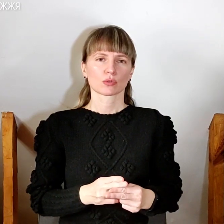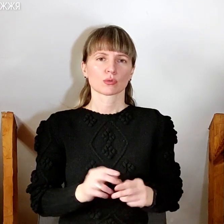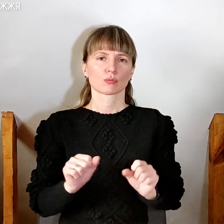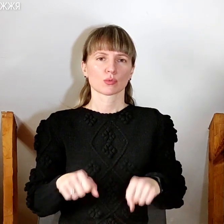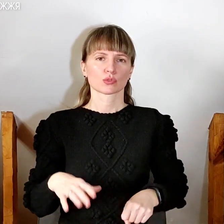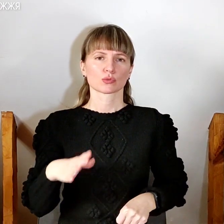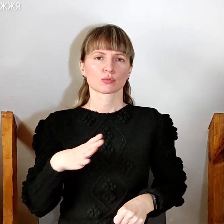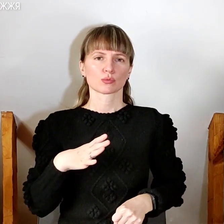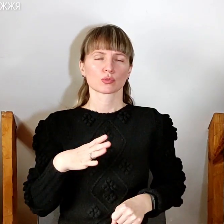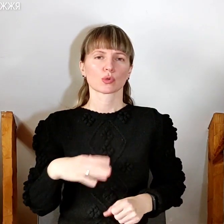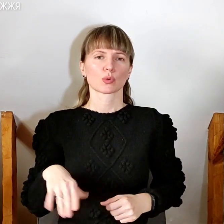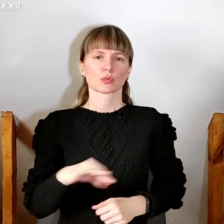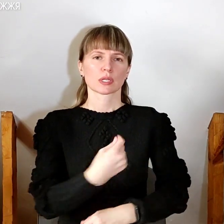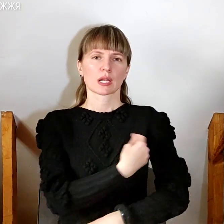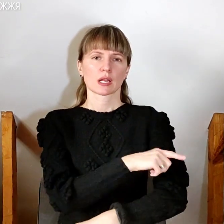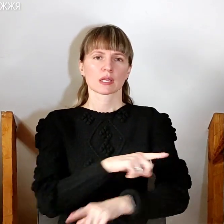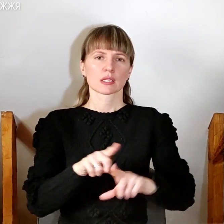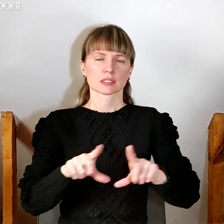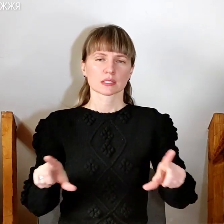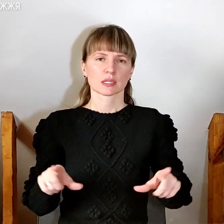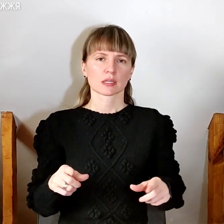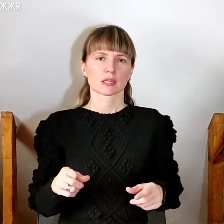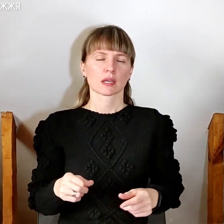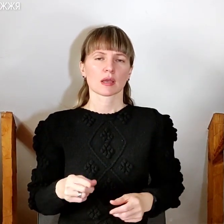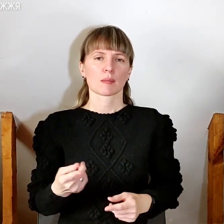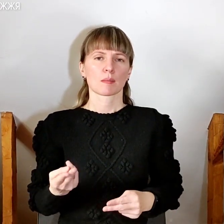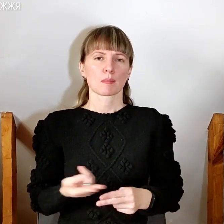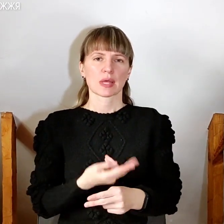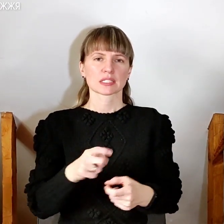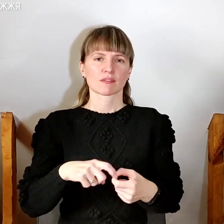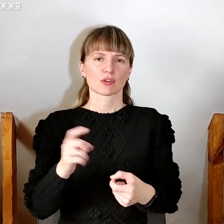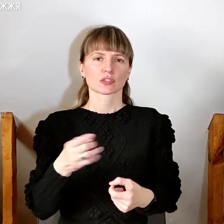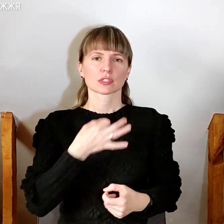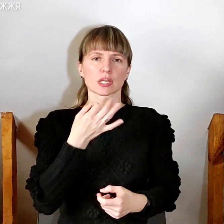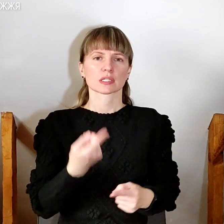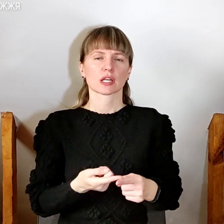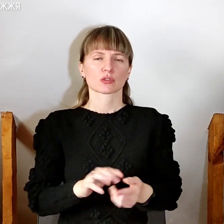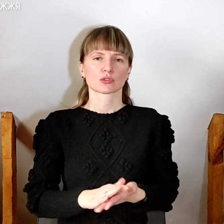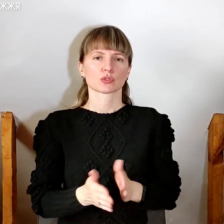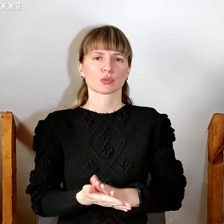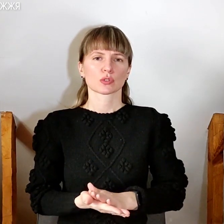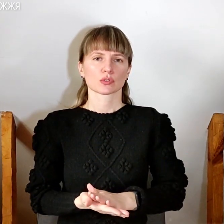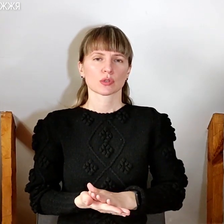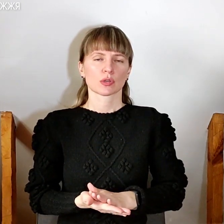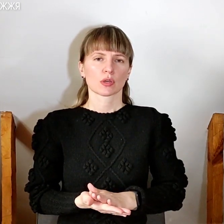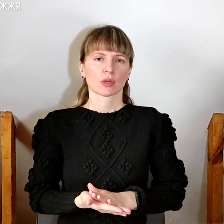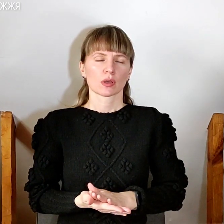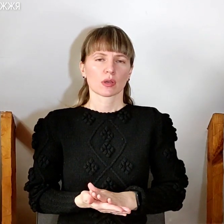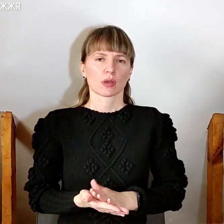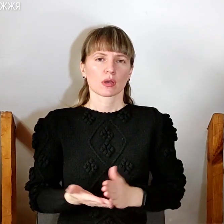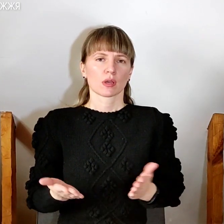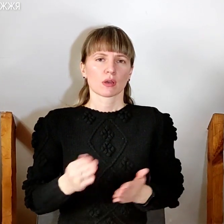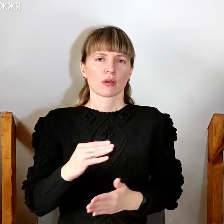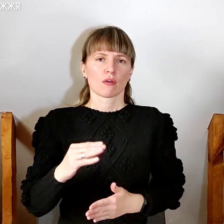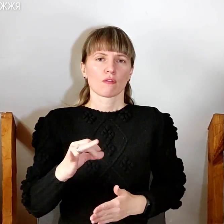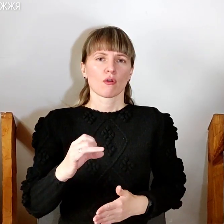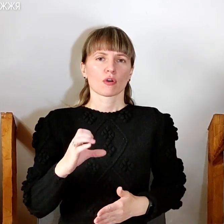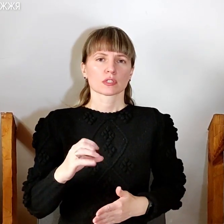у всіх лікарняних закладах без виключення, тому що назвати цю ситуацію форс-мажорною, це не те слово, мабуть, що